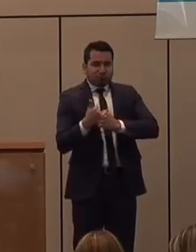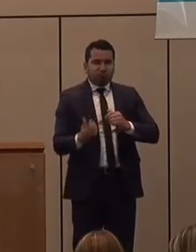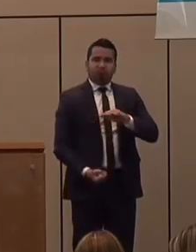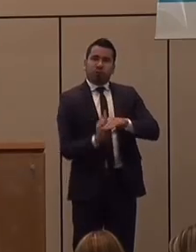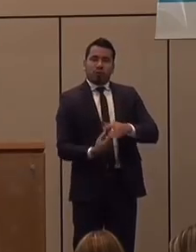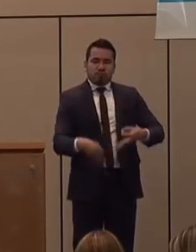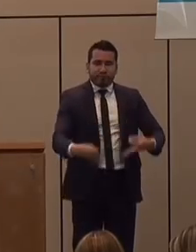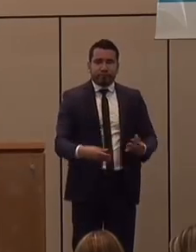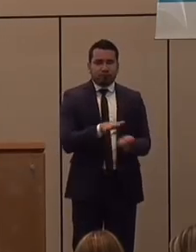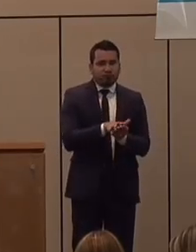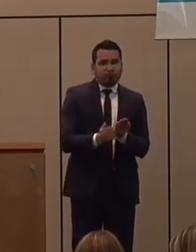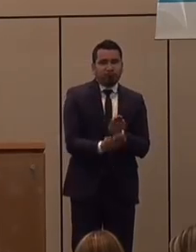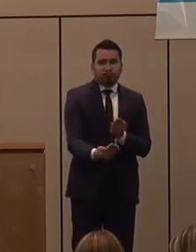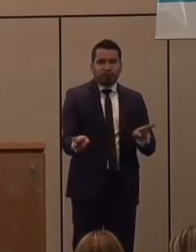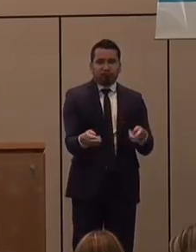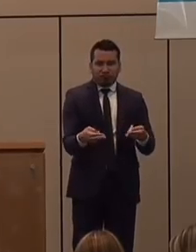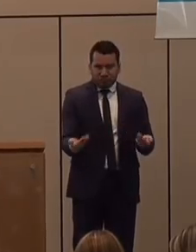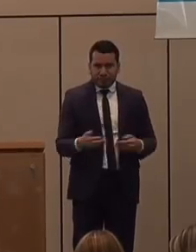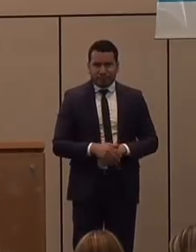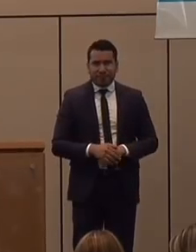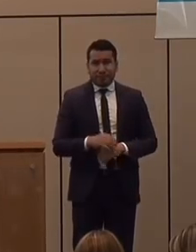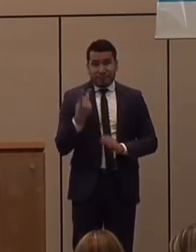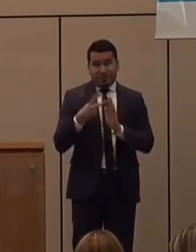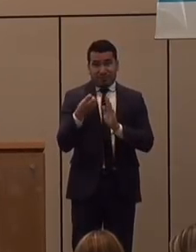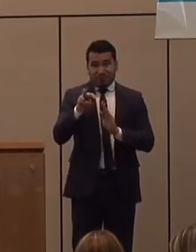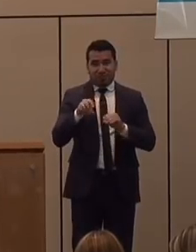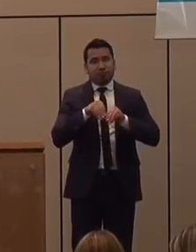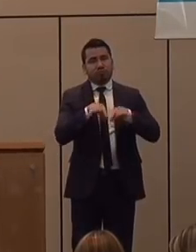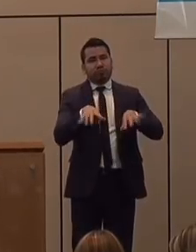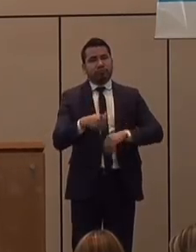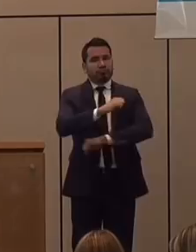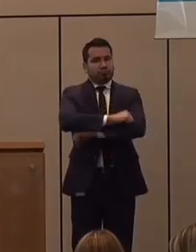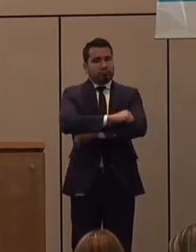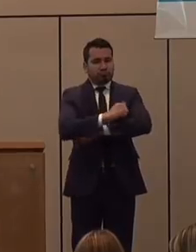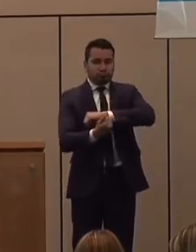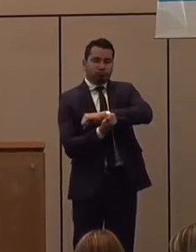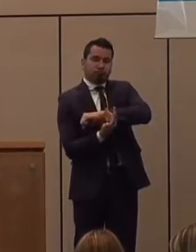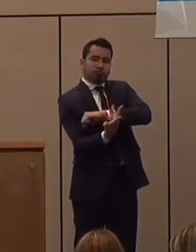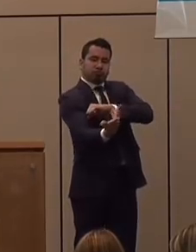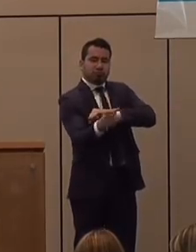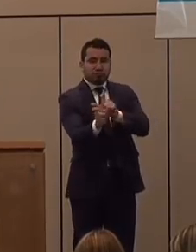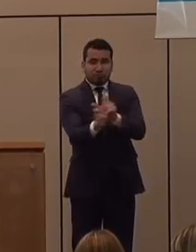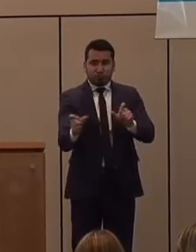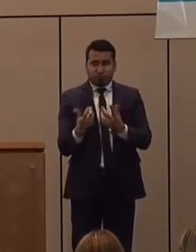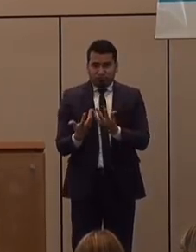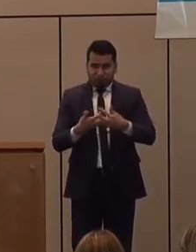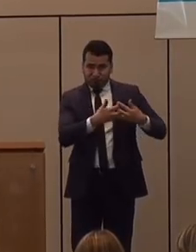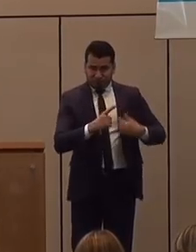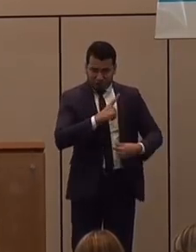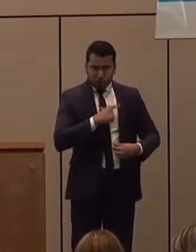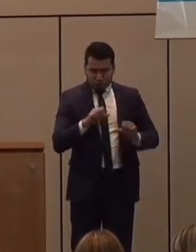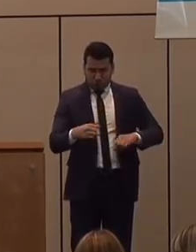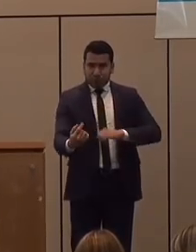permitirá no es otra cosa más que hacer que los empresarios puedan dirigirse a un lugar por ejemplo para